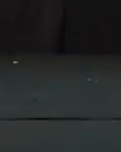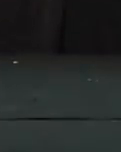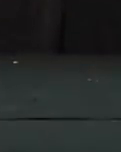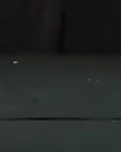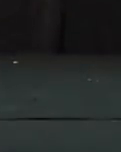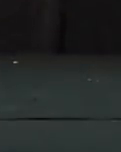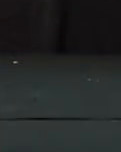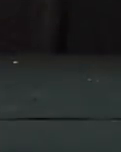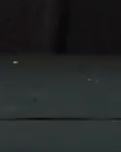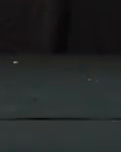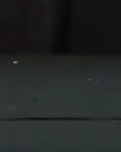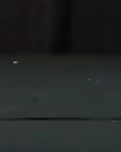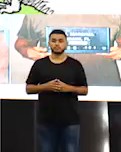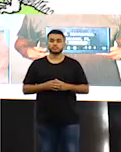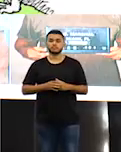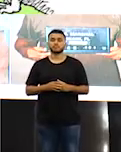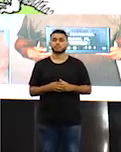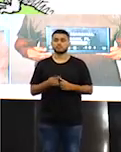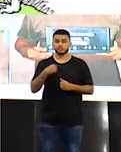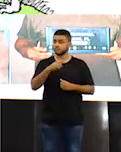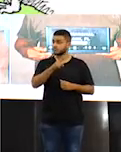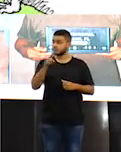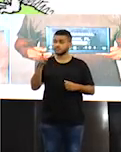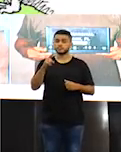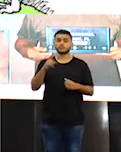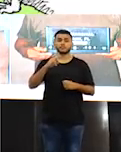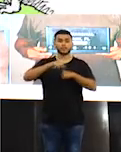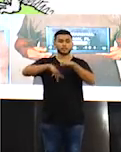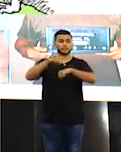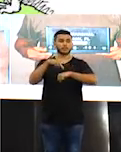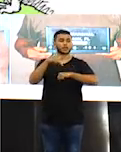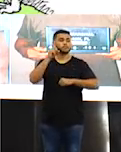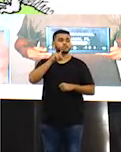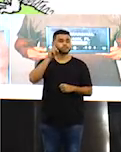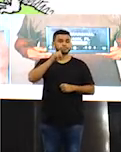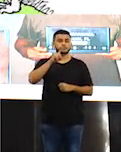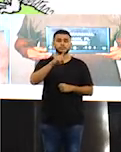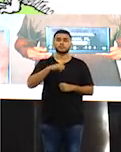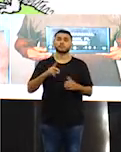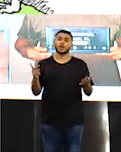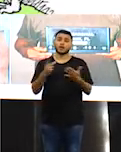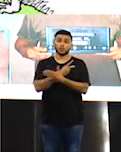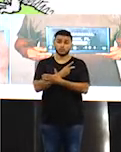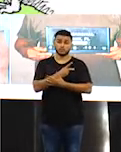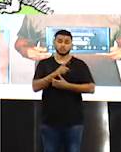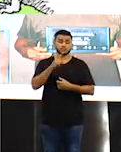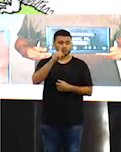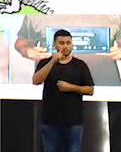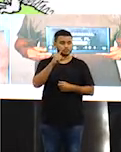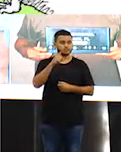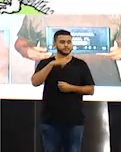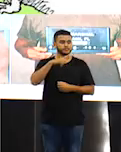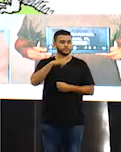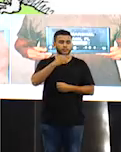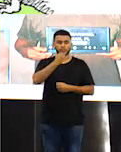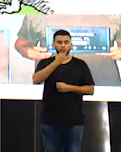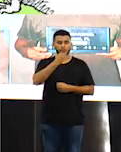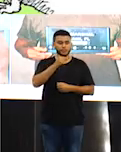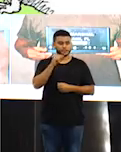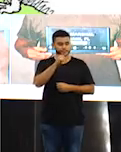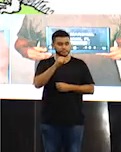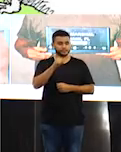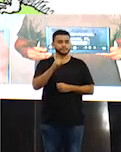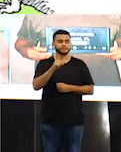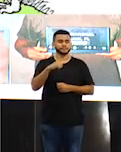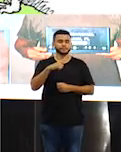Bom, os americanos derrubam Noriega no Panamá. Noriega é acusado inclusive de